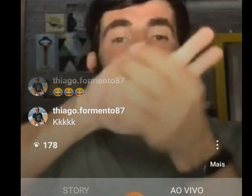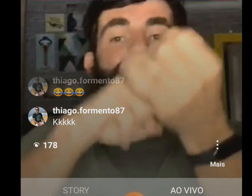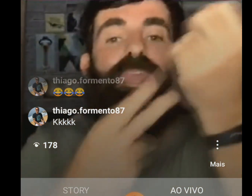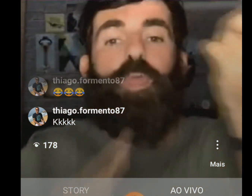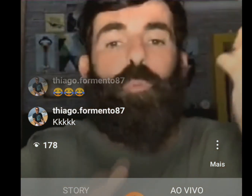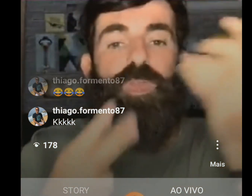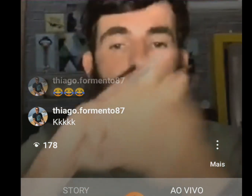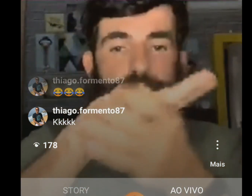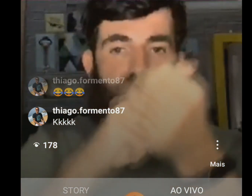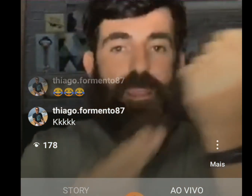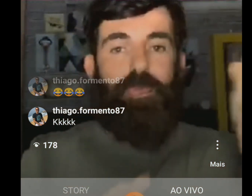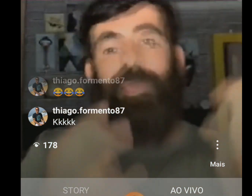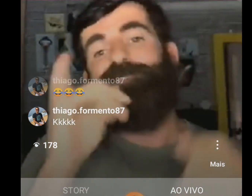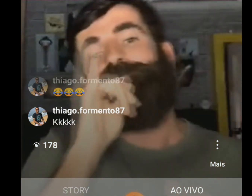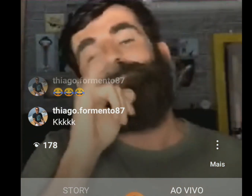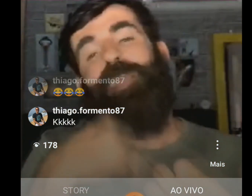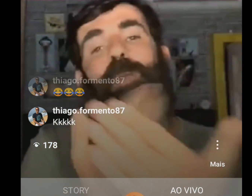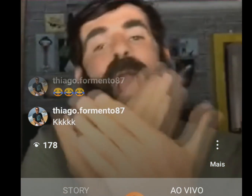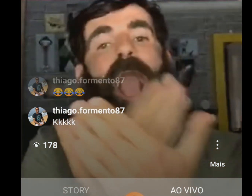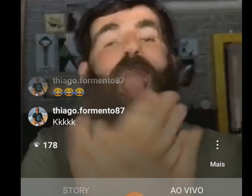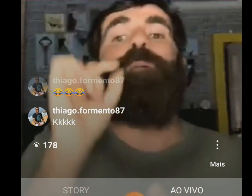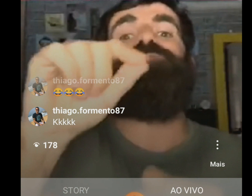estudo através do bilinguismo,